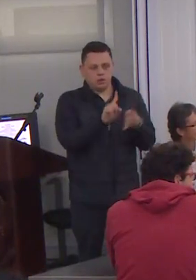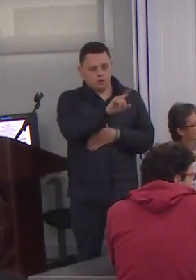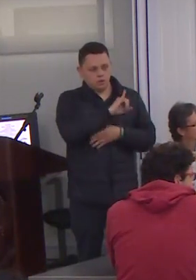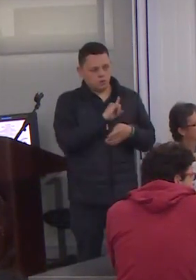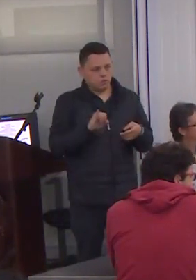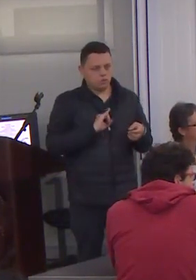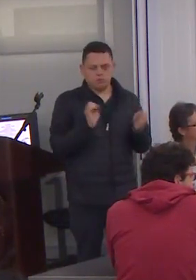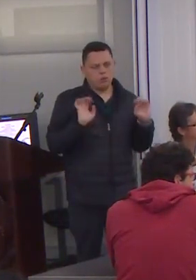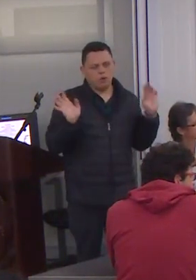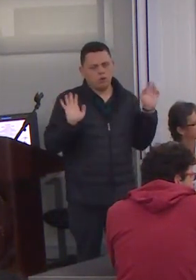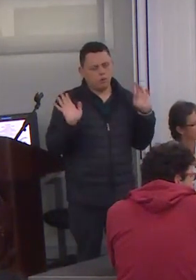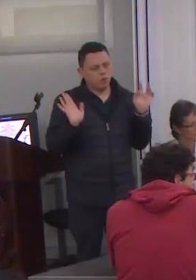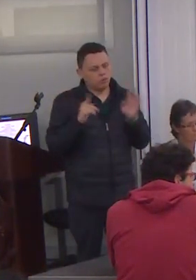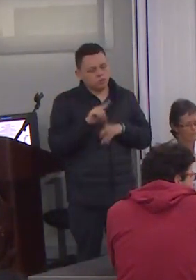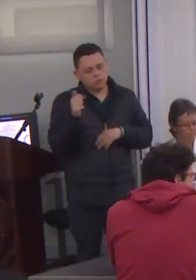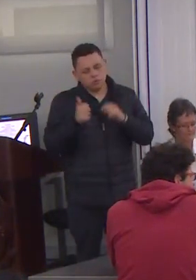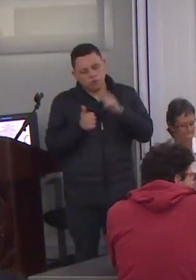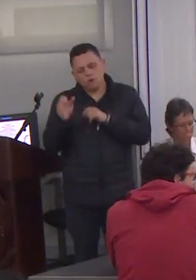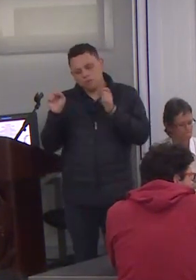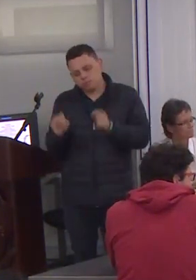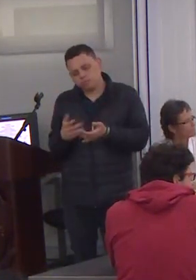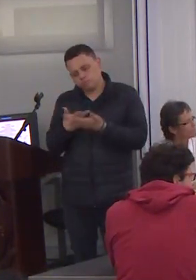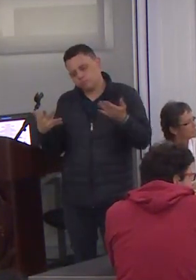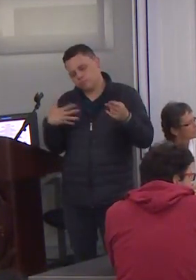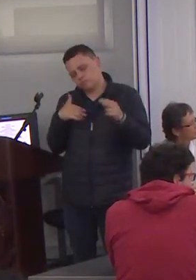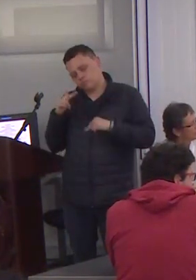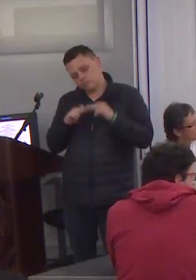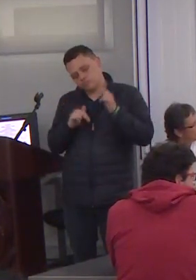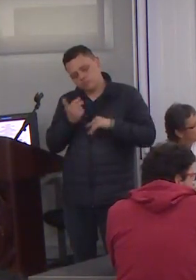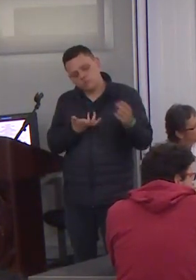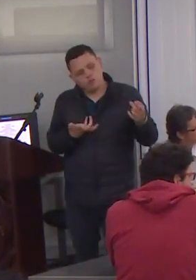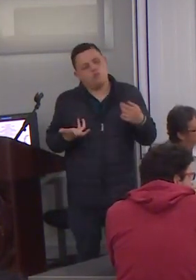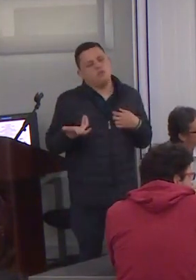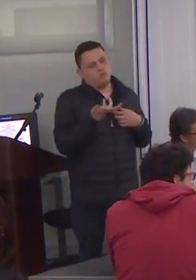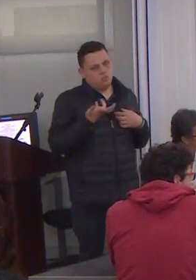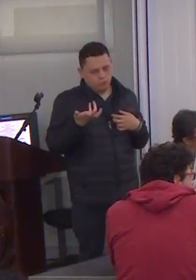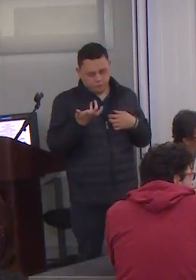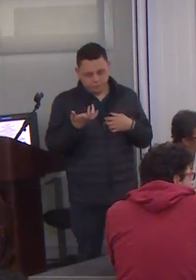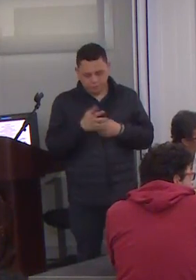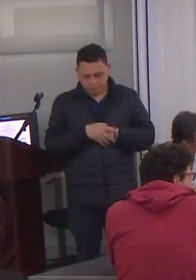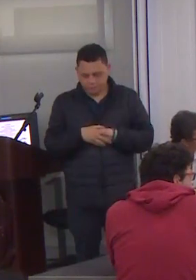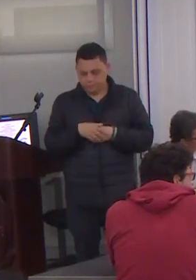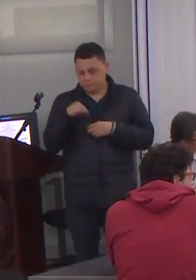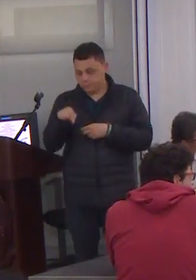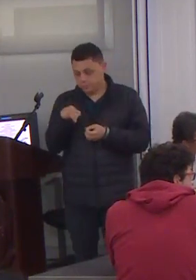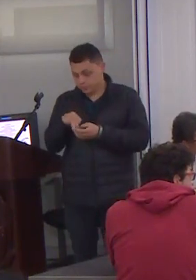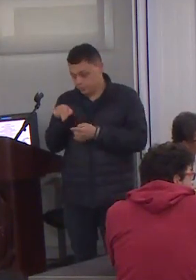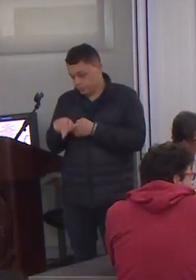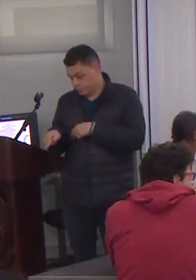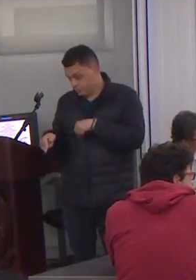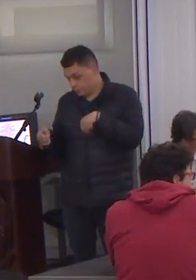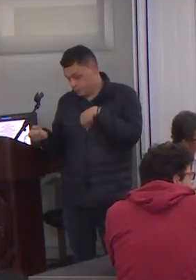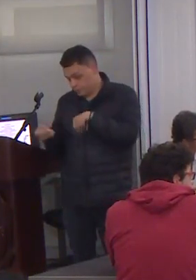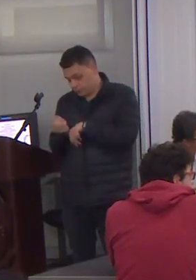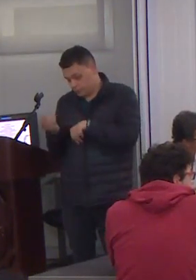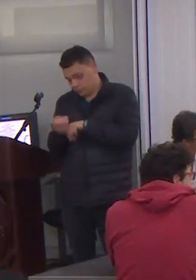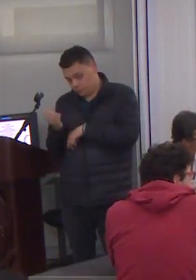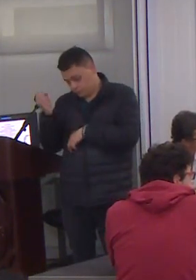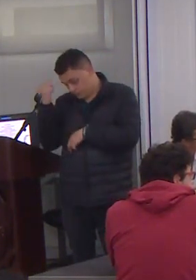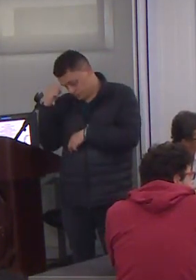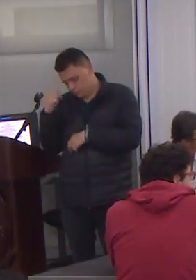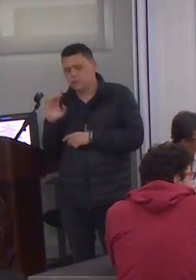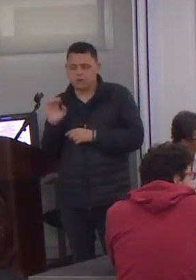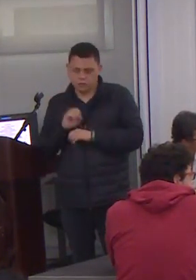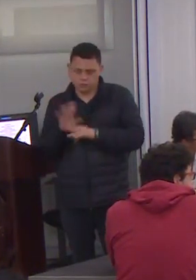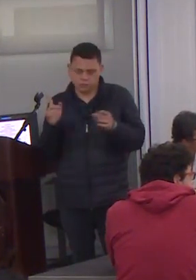individual sino que nos permitan hacer construcciones de orden colectiva y en el caso de los docentes si ha habido entonces primero